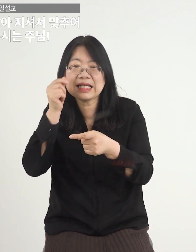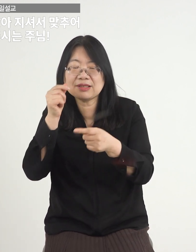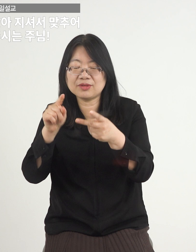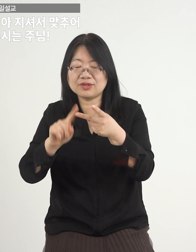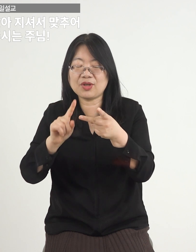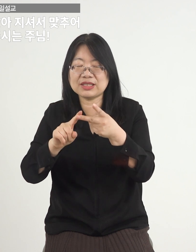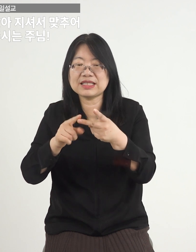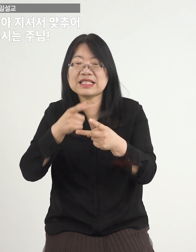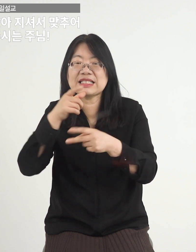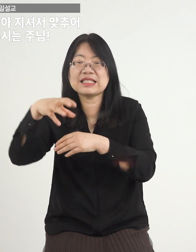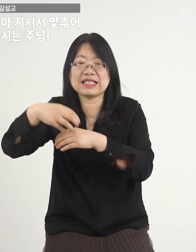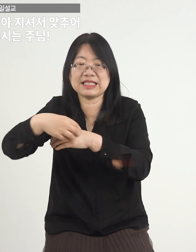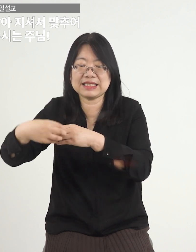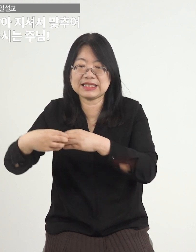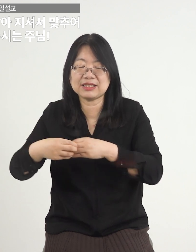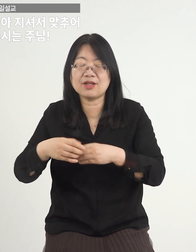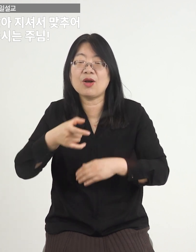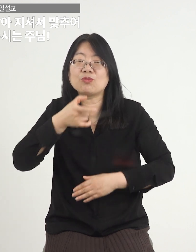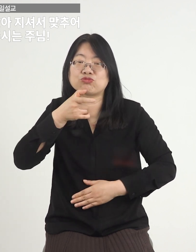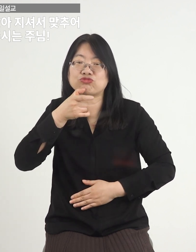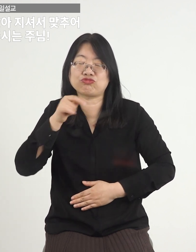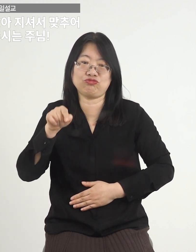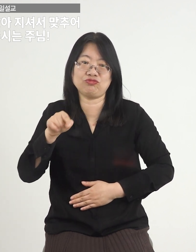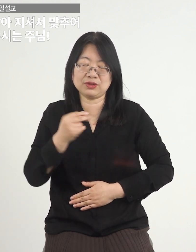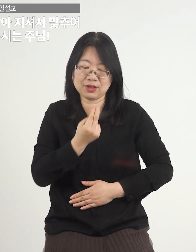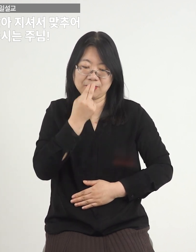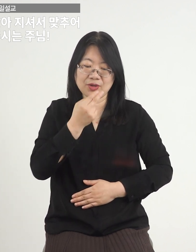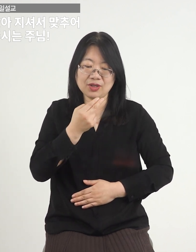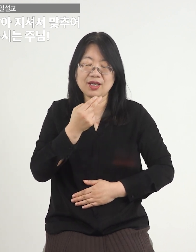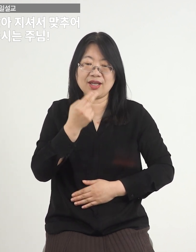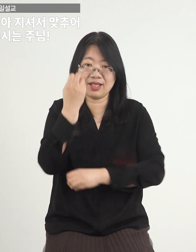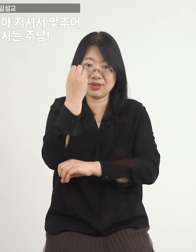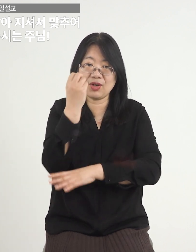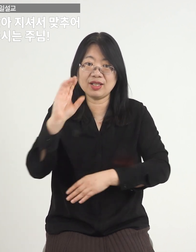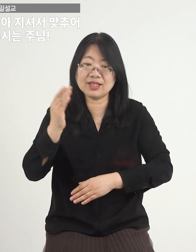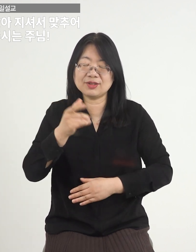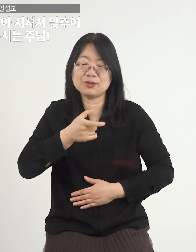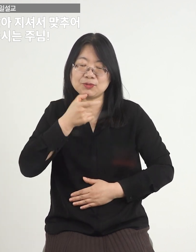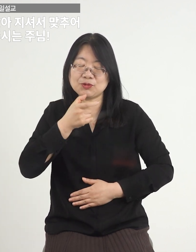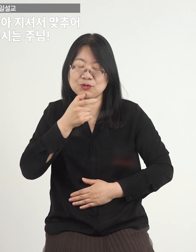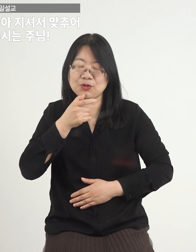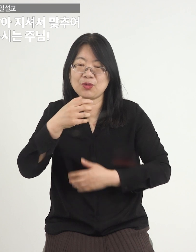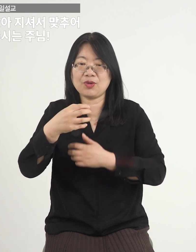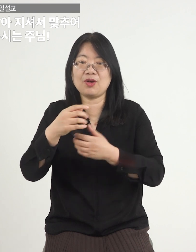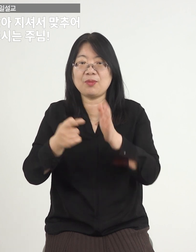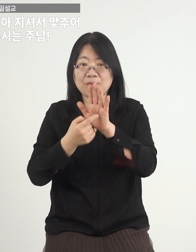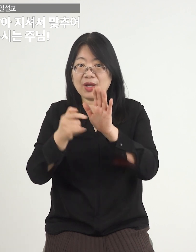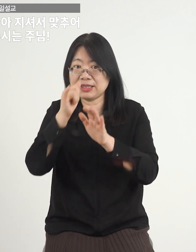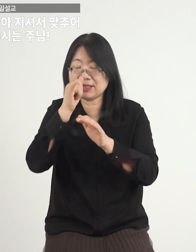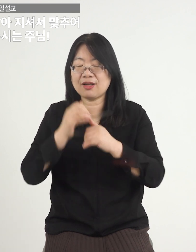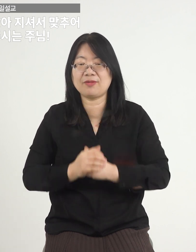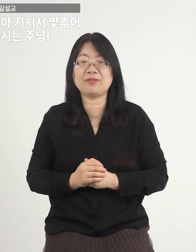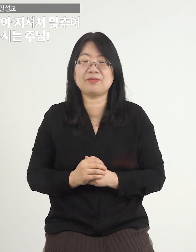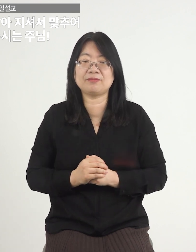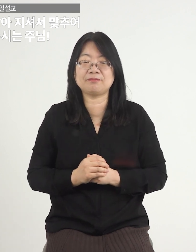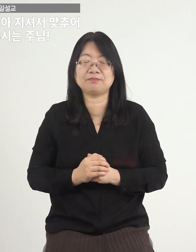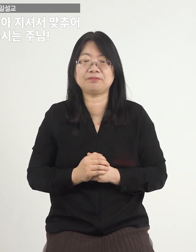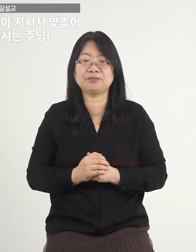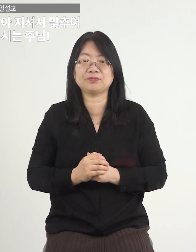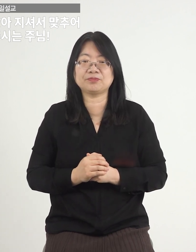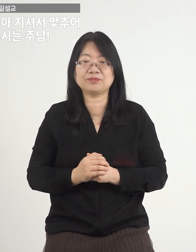물. 생명의 출처가 되는 물로 기름과 물로 묘사를 했어요.